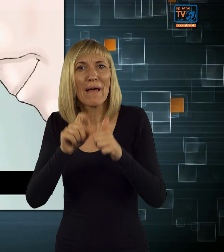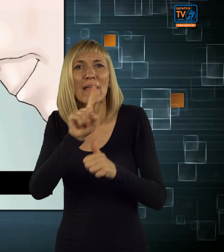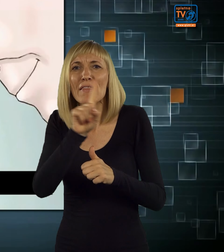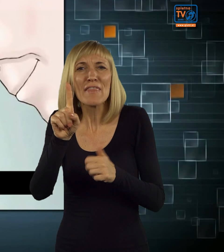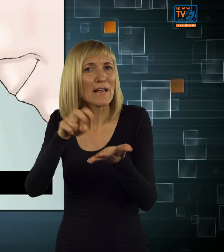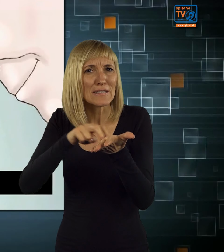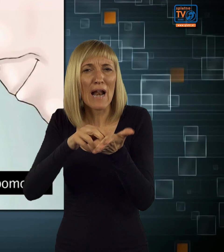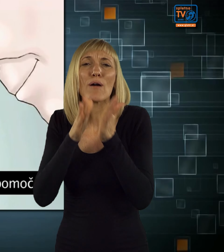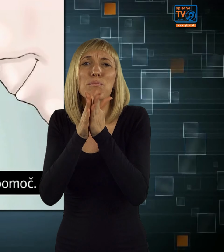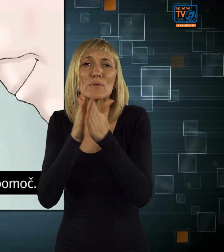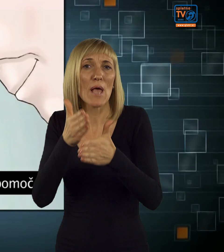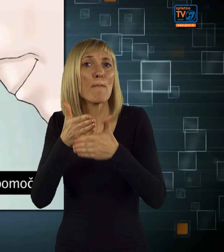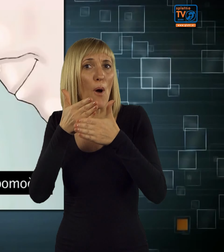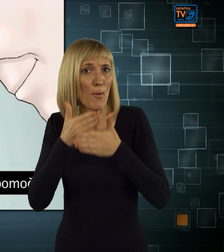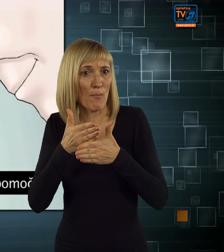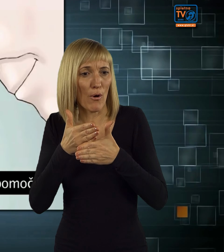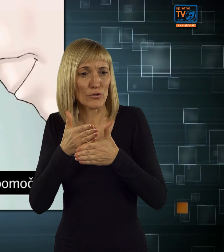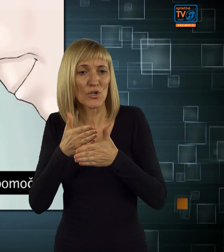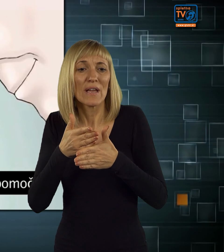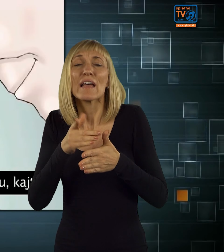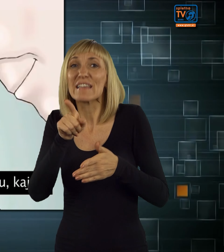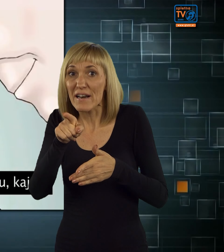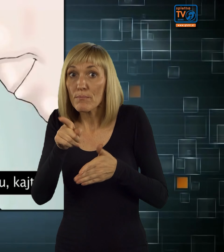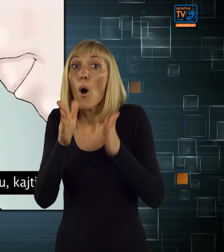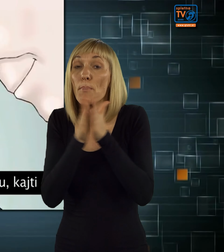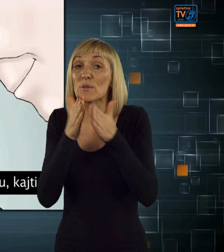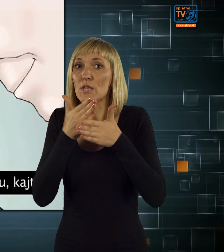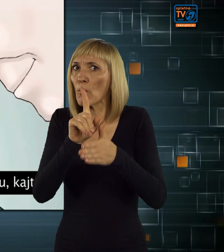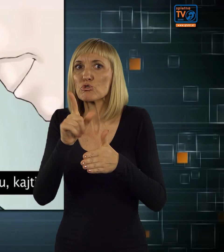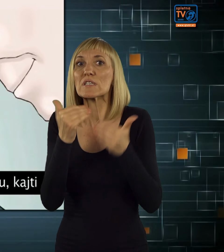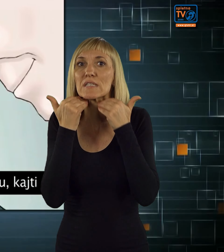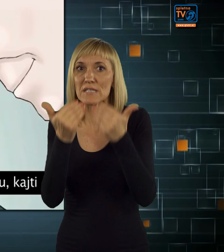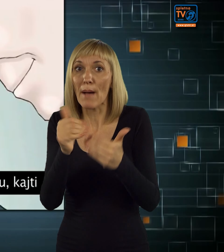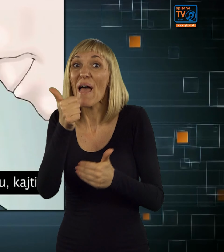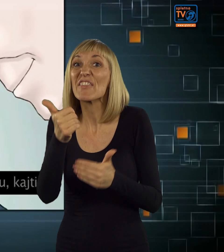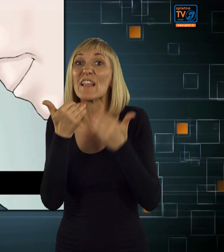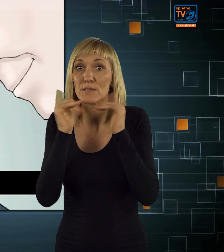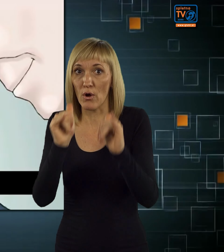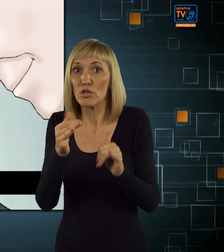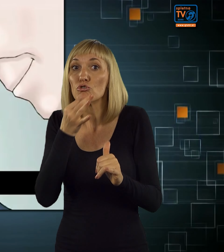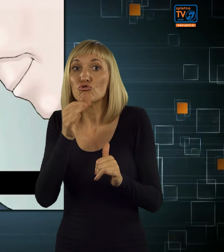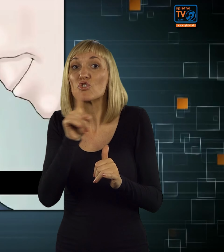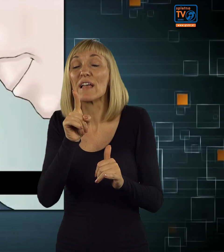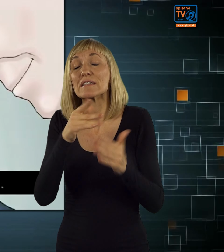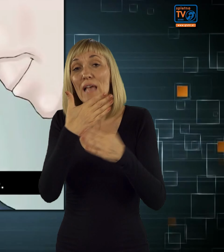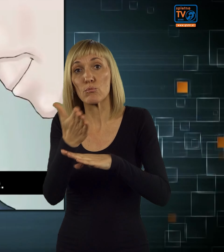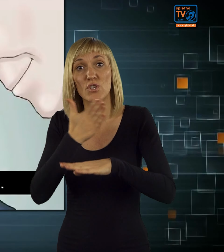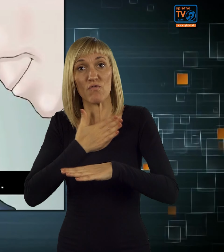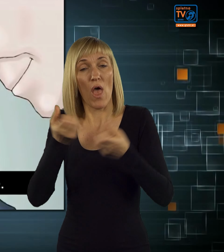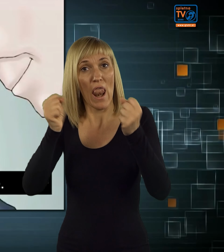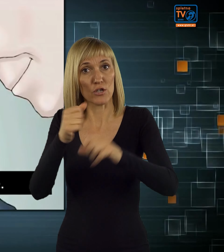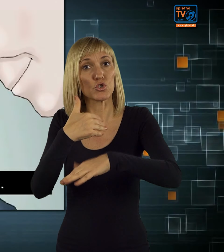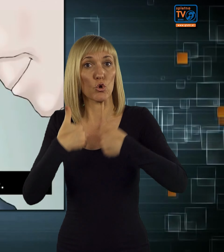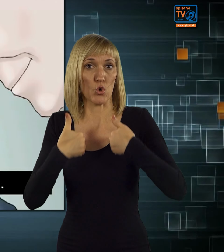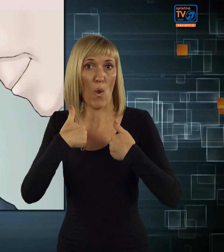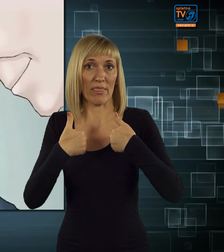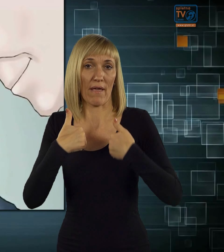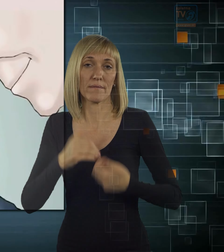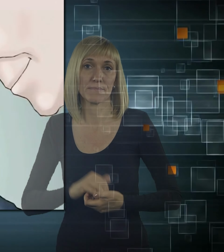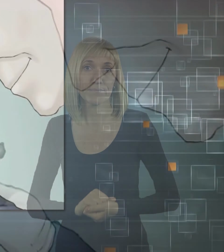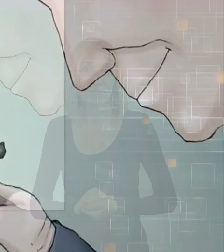življenju ne rečenjati na dolu. Ne bi vželje še v življenju. In njegavim še življenju. is missing out on life.